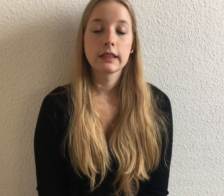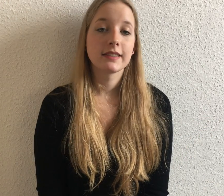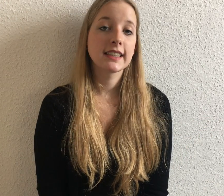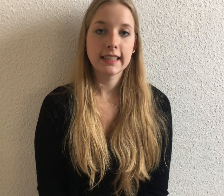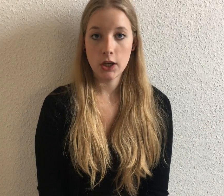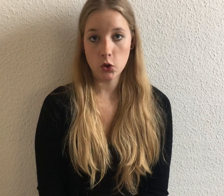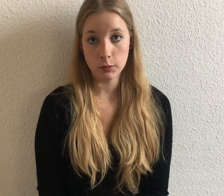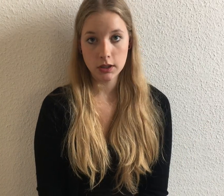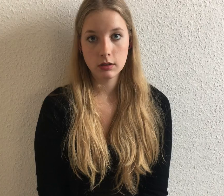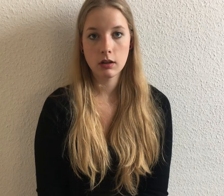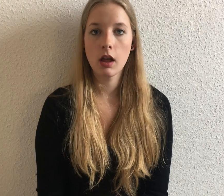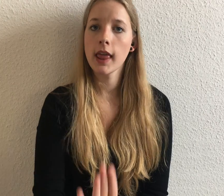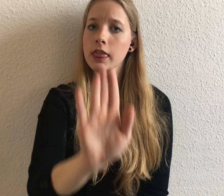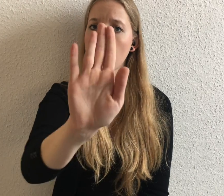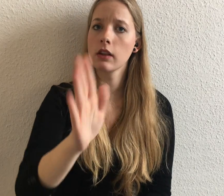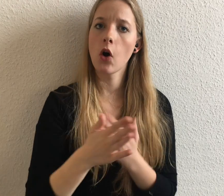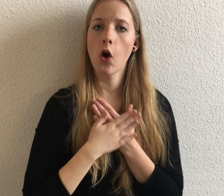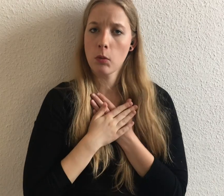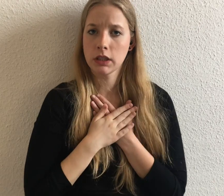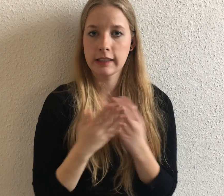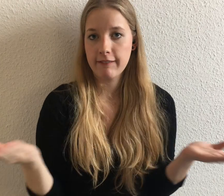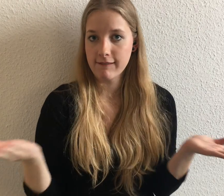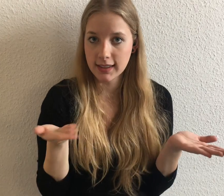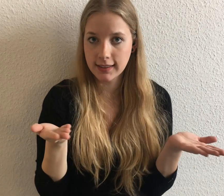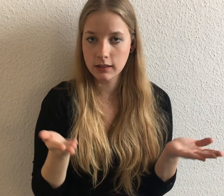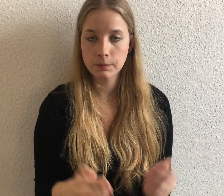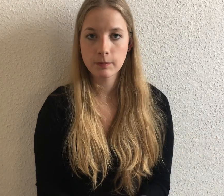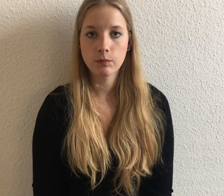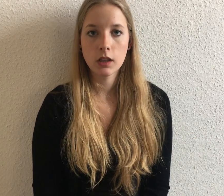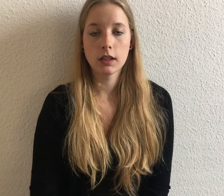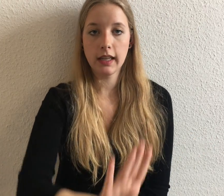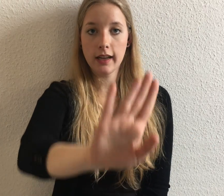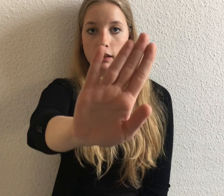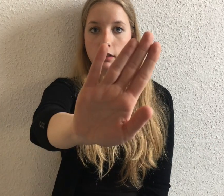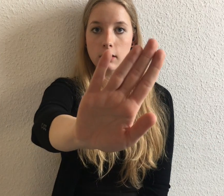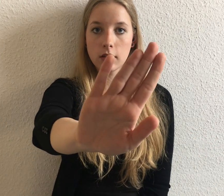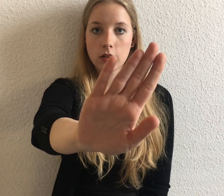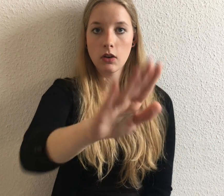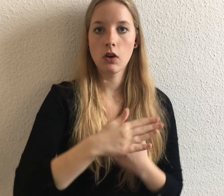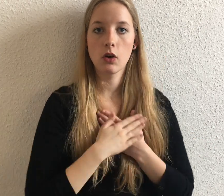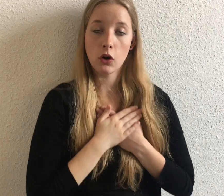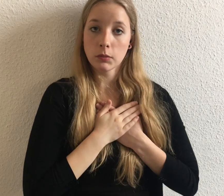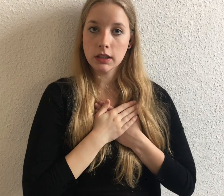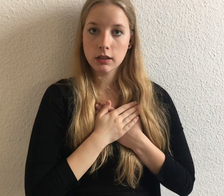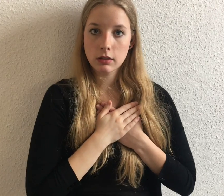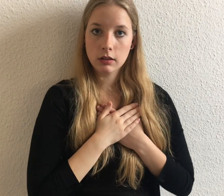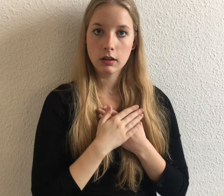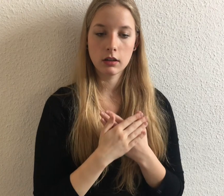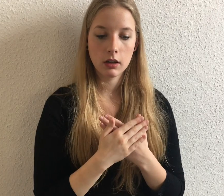Was sind deine Hobbys? Deine Hobbys. Was? Deine Hobbys?